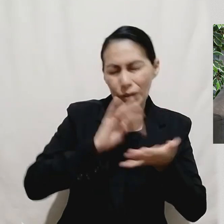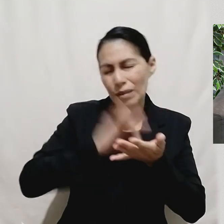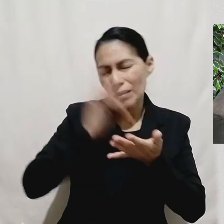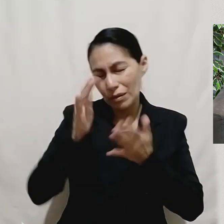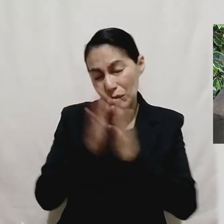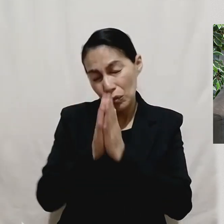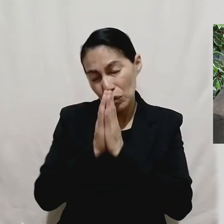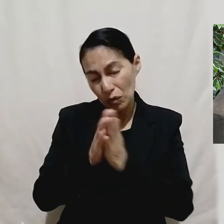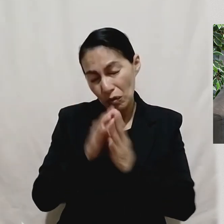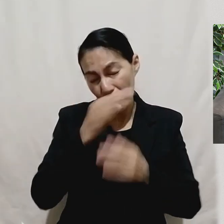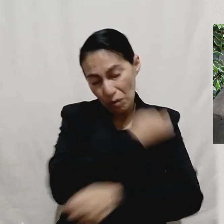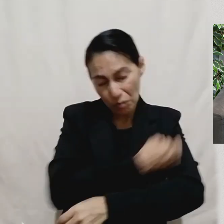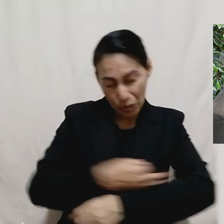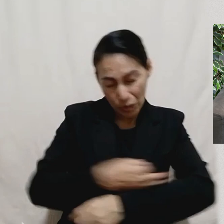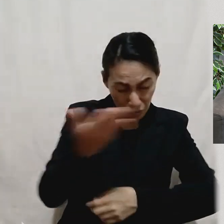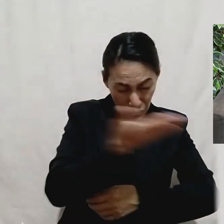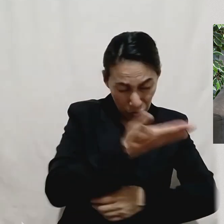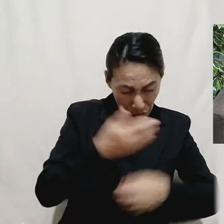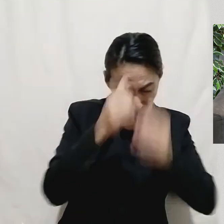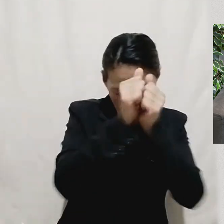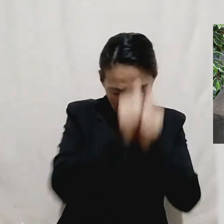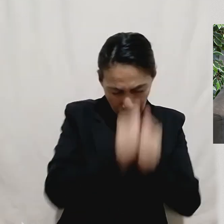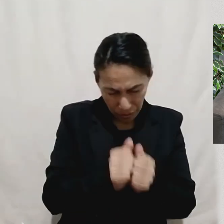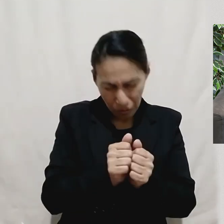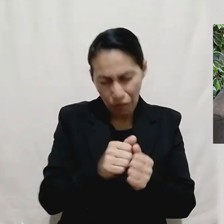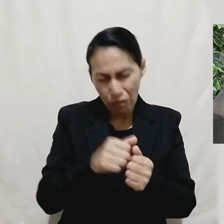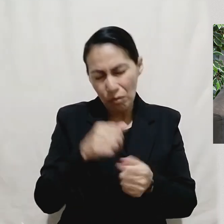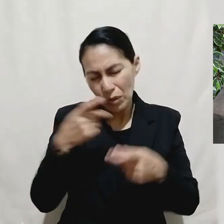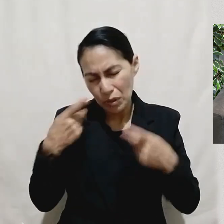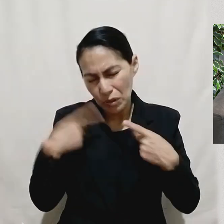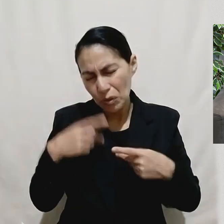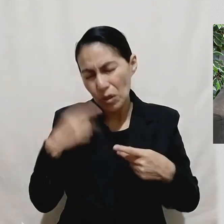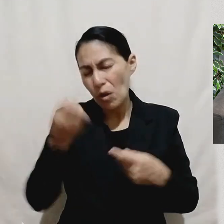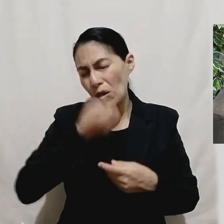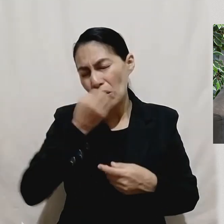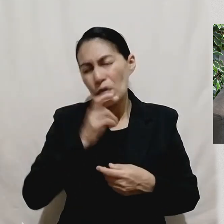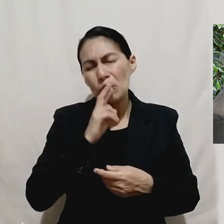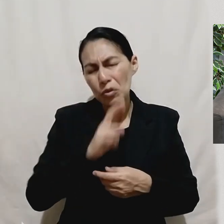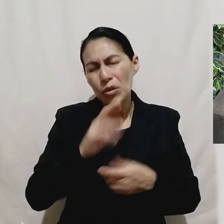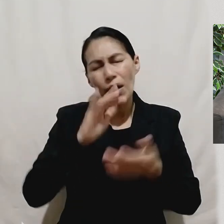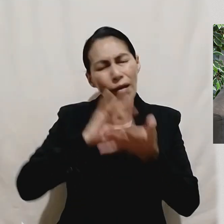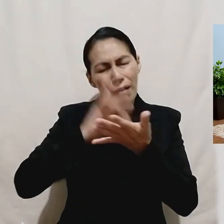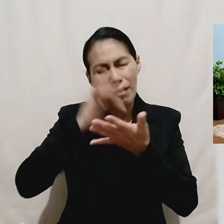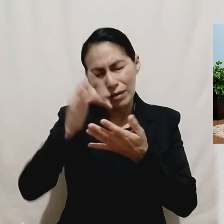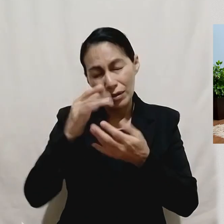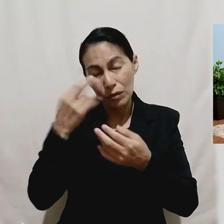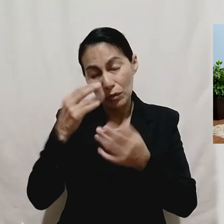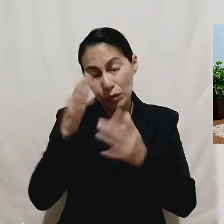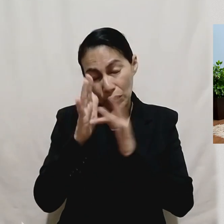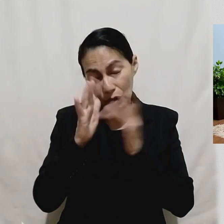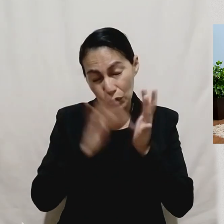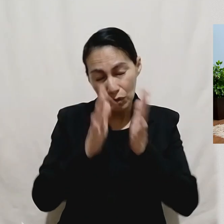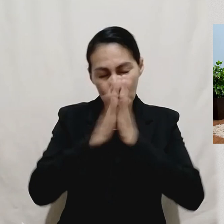por las oraciones contestadas Quédate con nosotros siempre en el nombre de Jesús amén